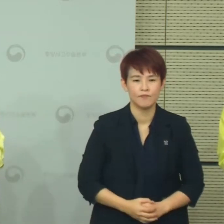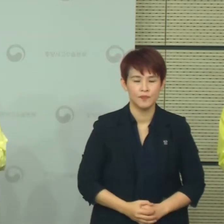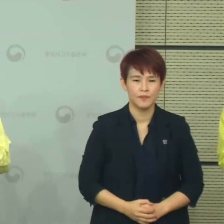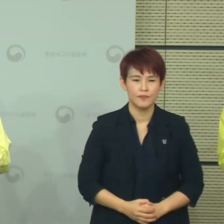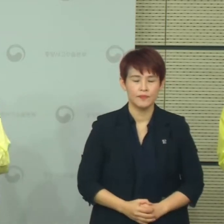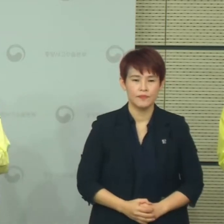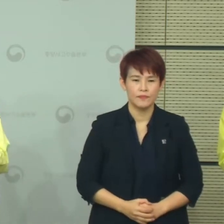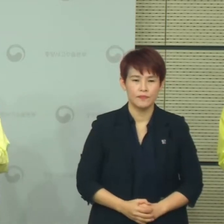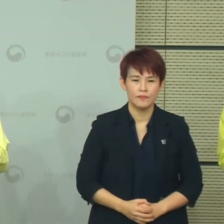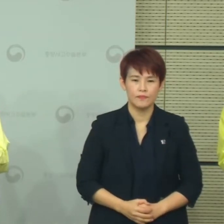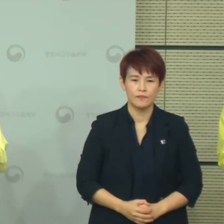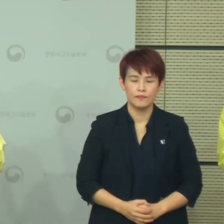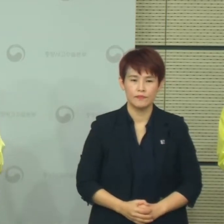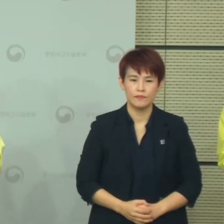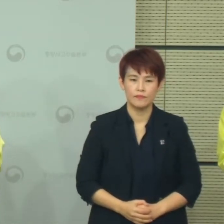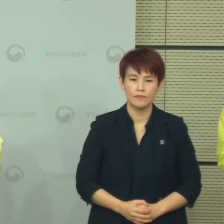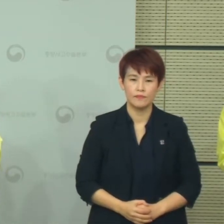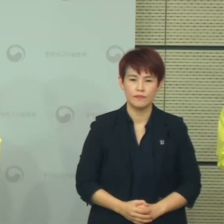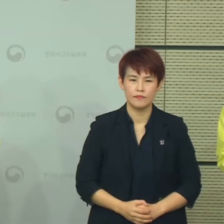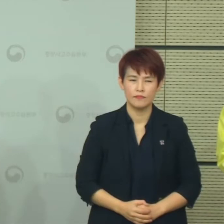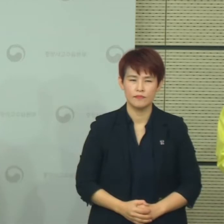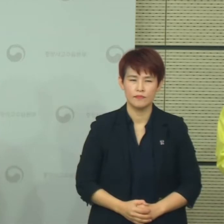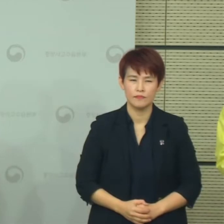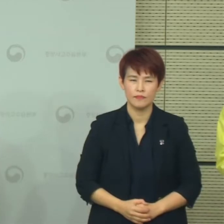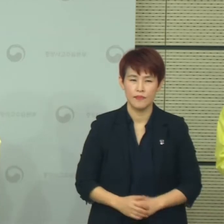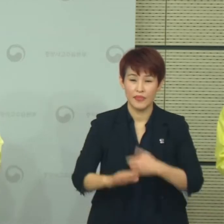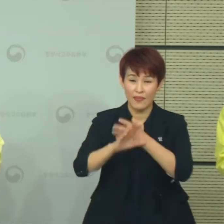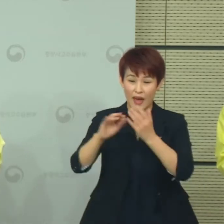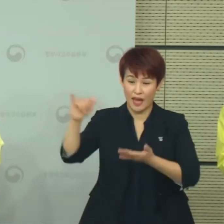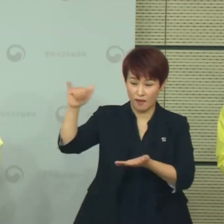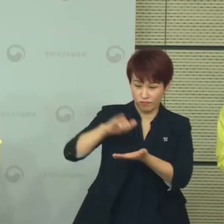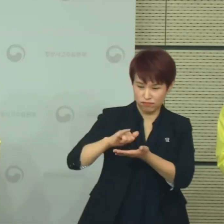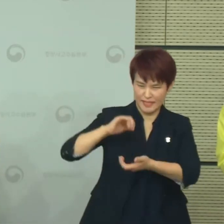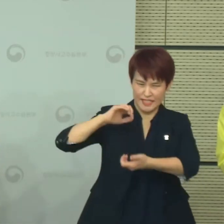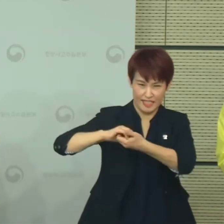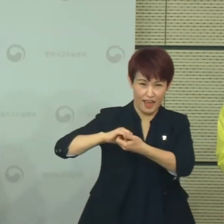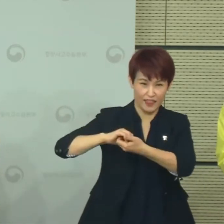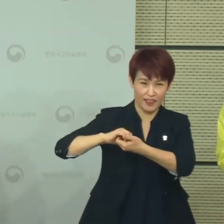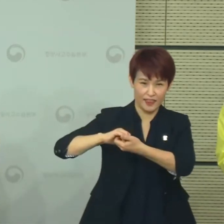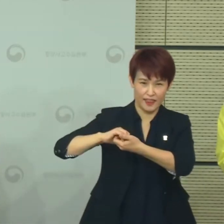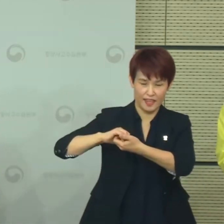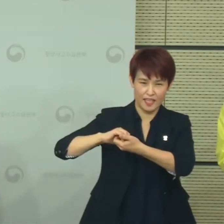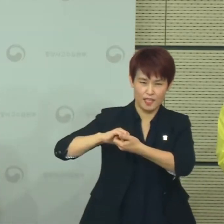예, 먼저 그 입국 제한 조치를